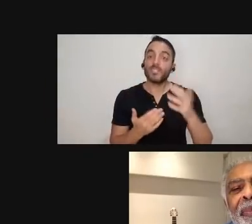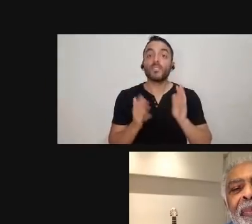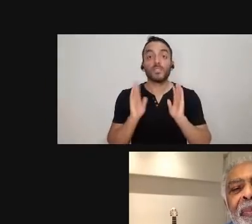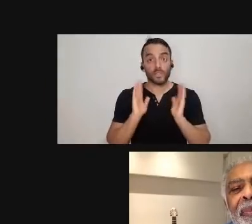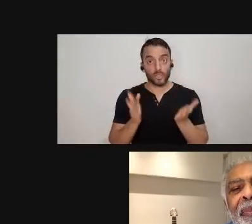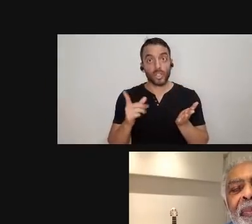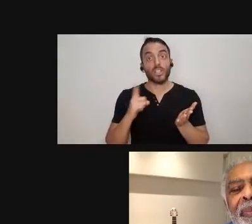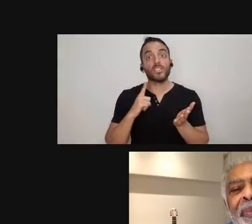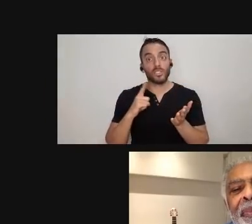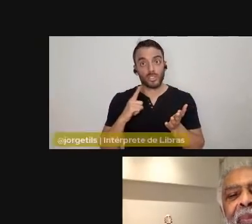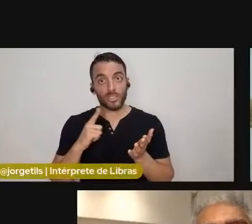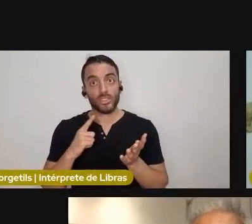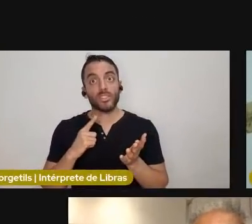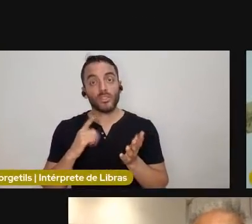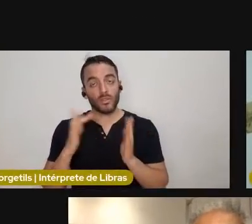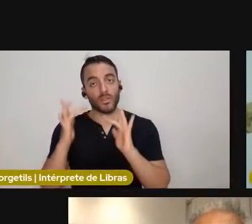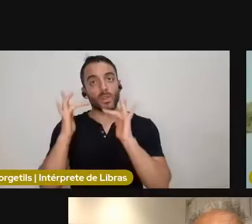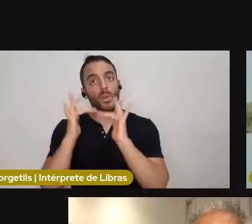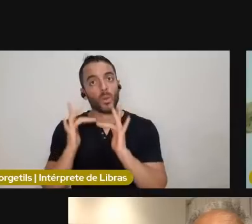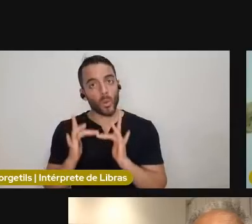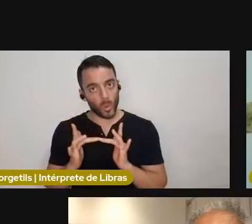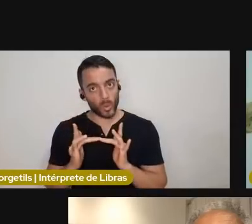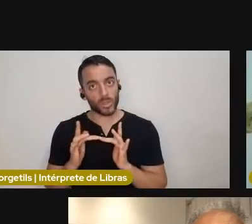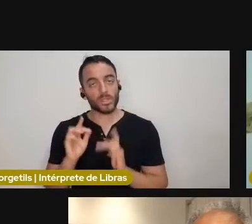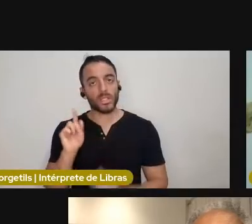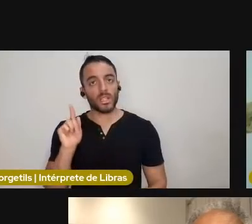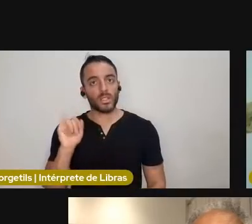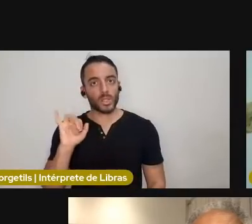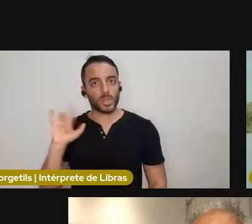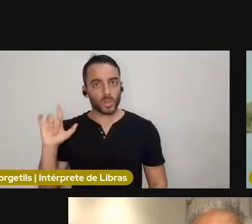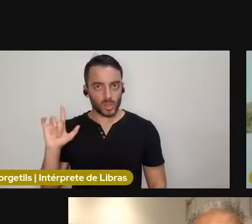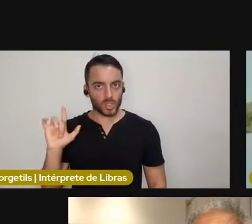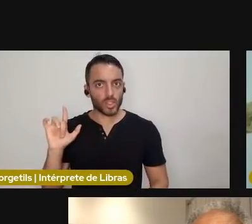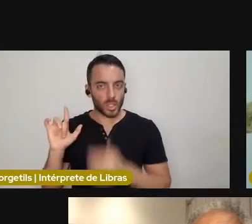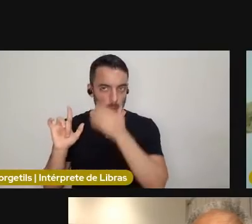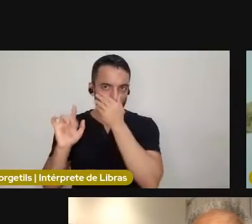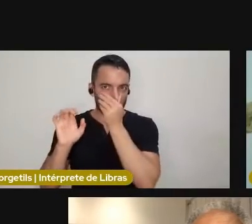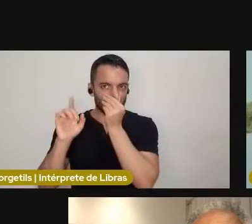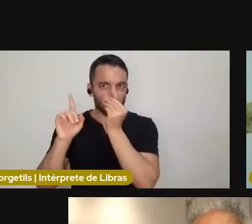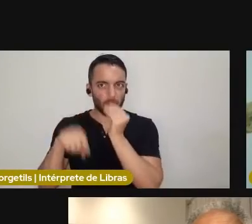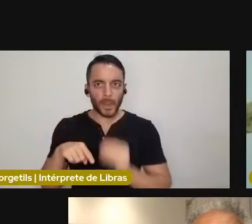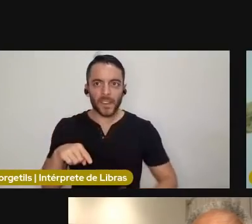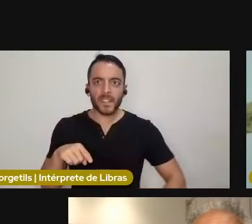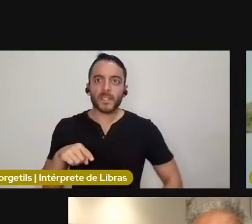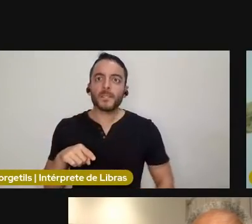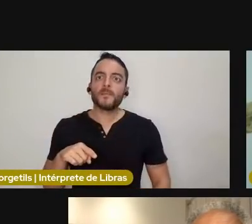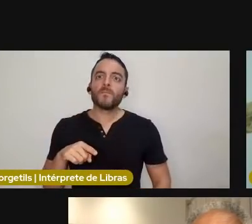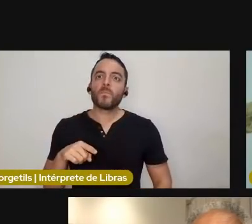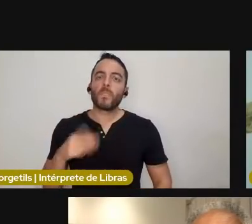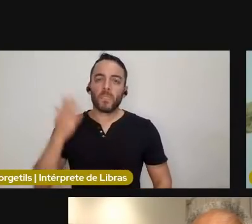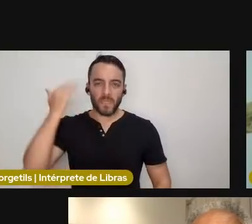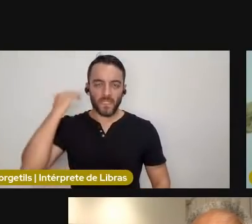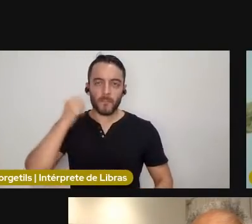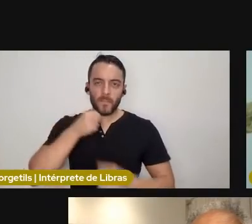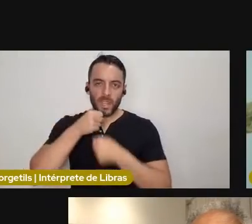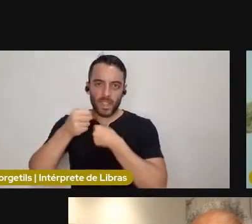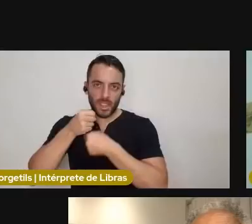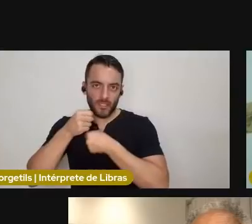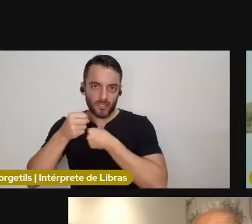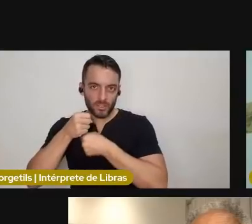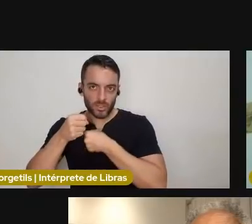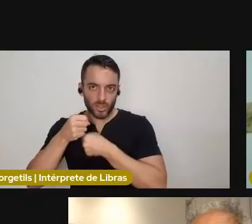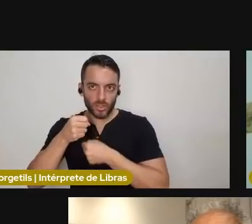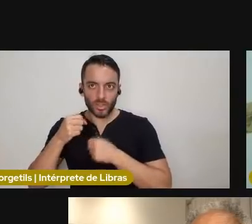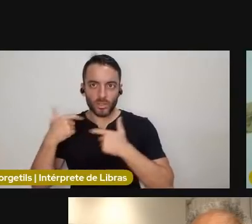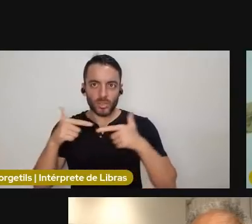contato com o Gil quando a gente o entrevistou pelo trabalho do